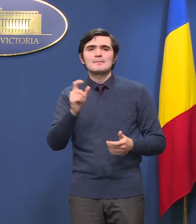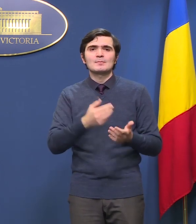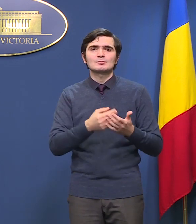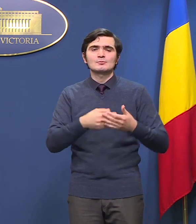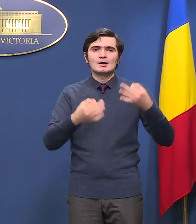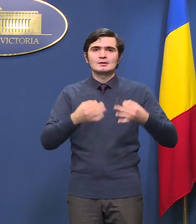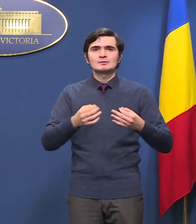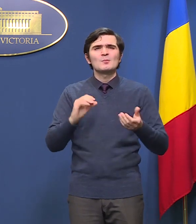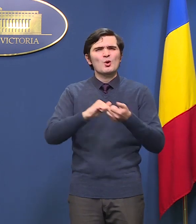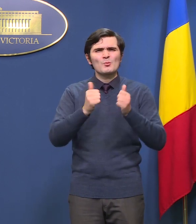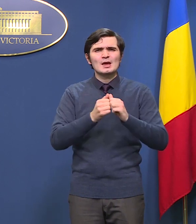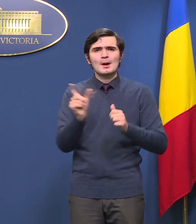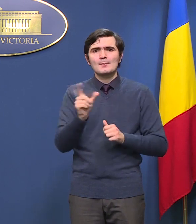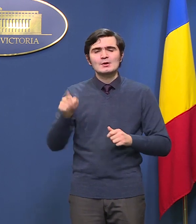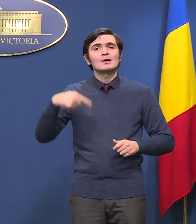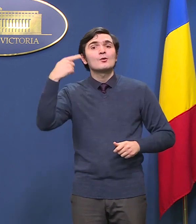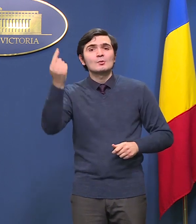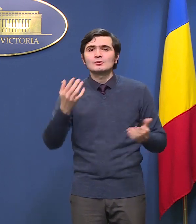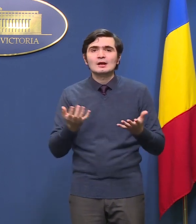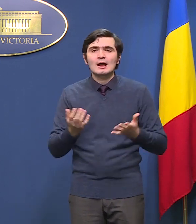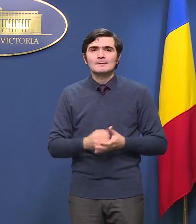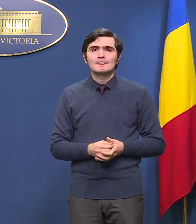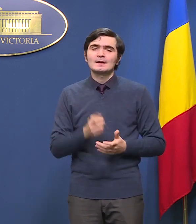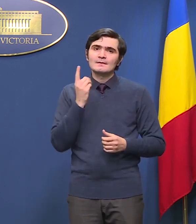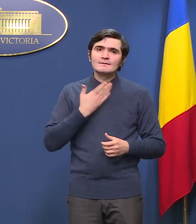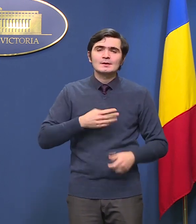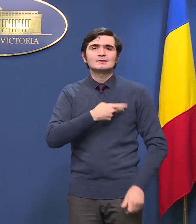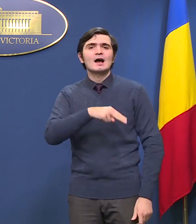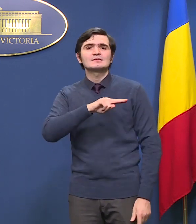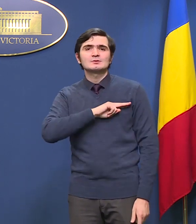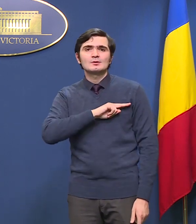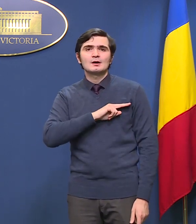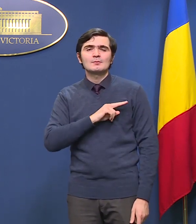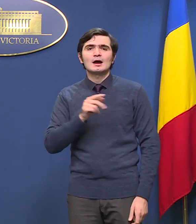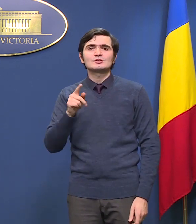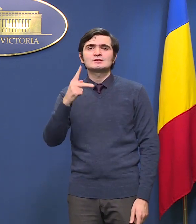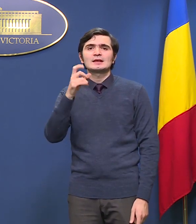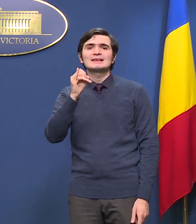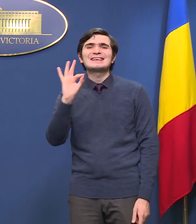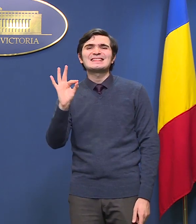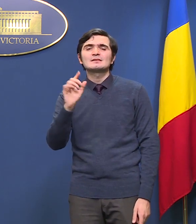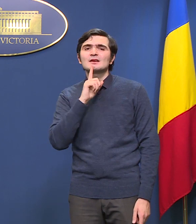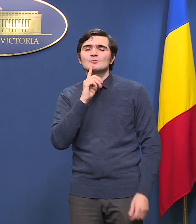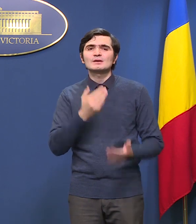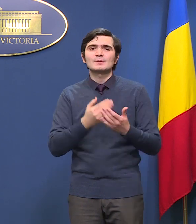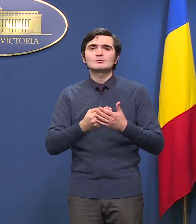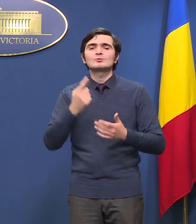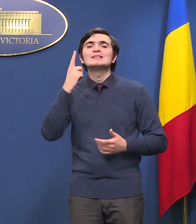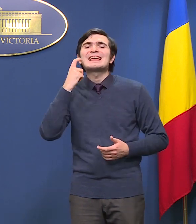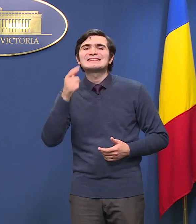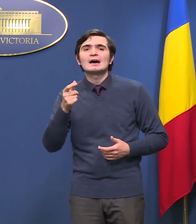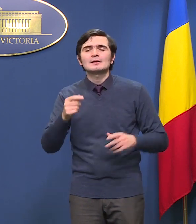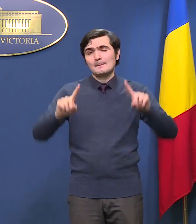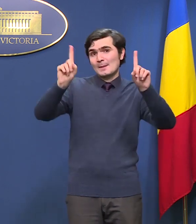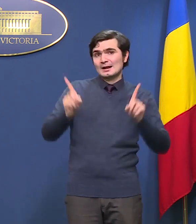avem în perioada următoare este aceea de a asigura kiturile de testare. Aici fac o paranteză, se vorbește foarte